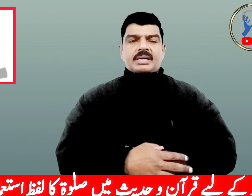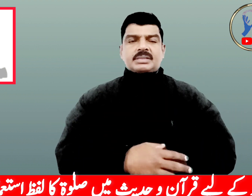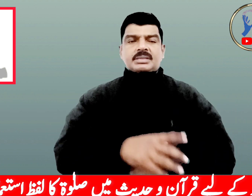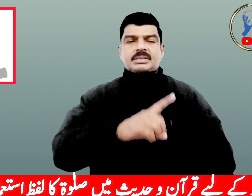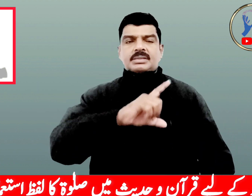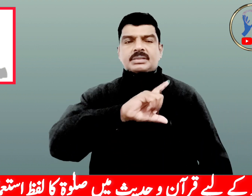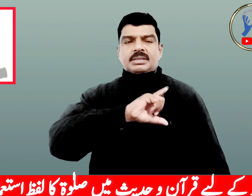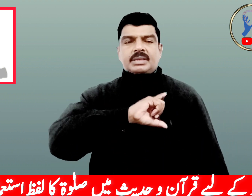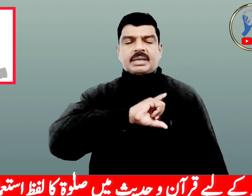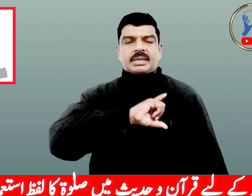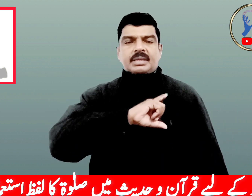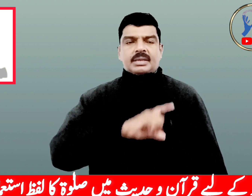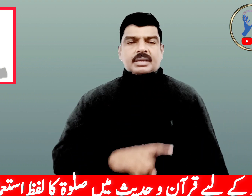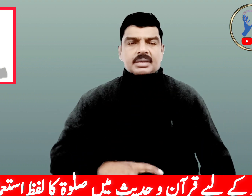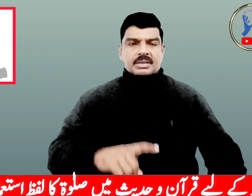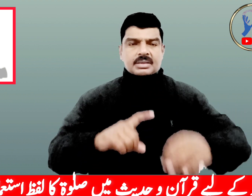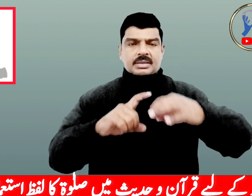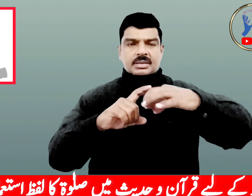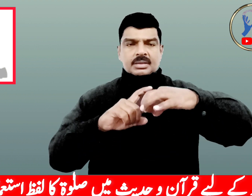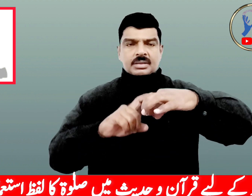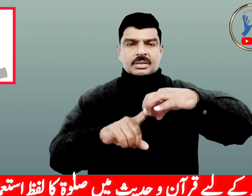نماز کے لیے